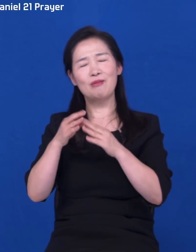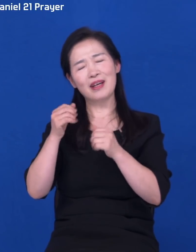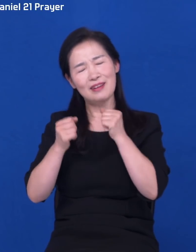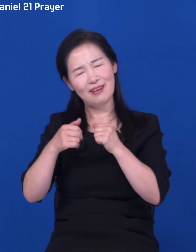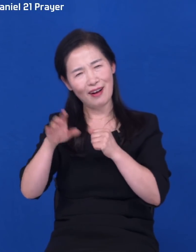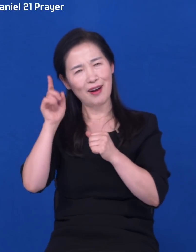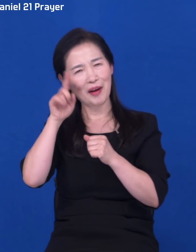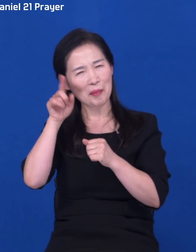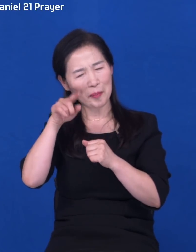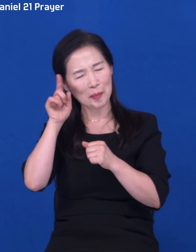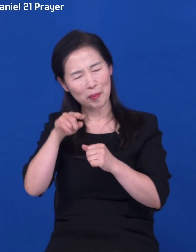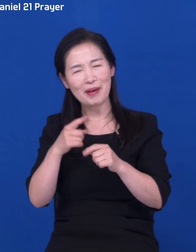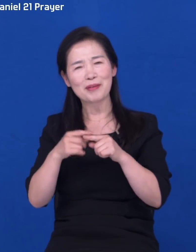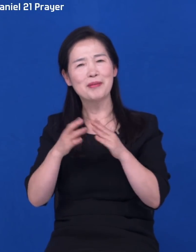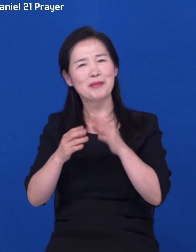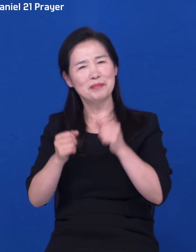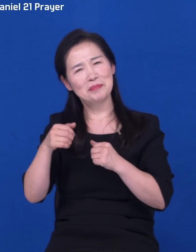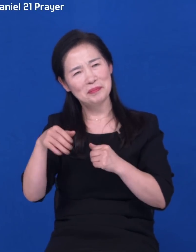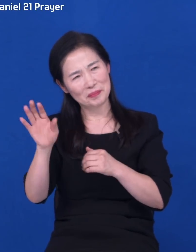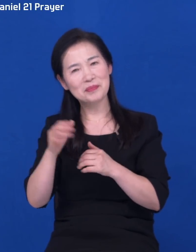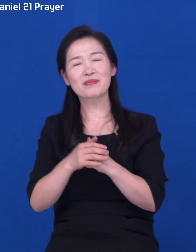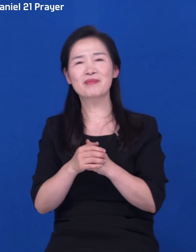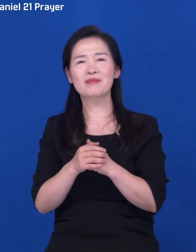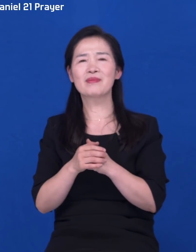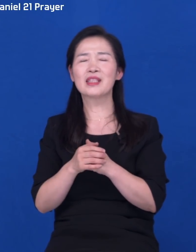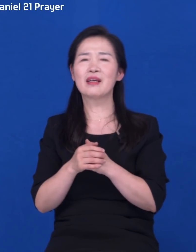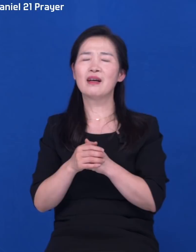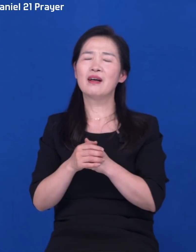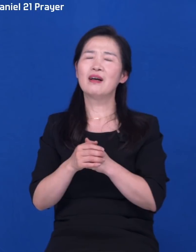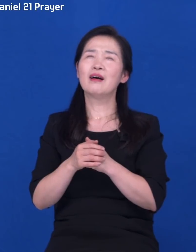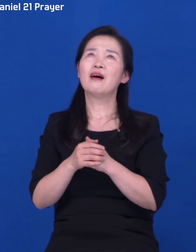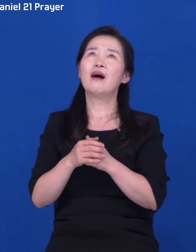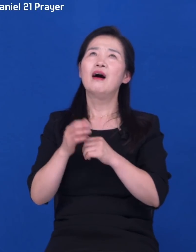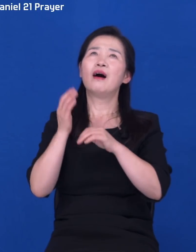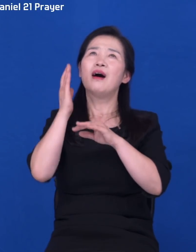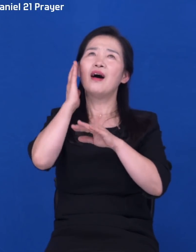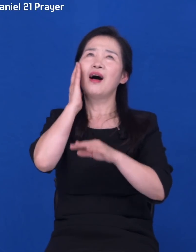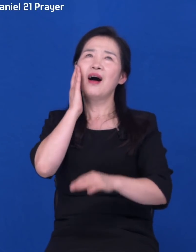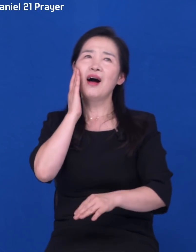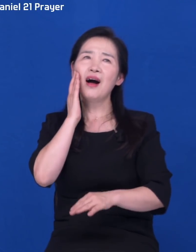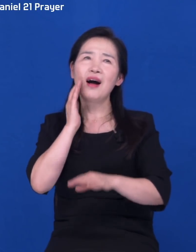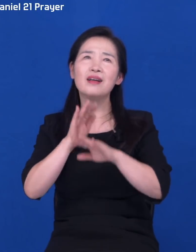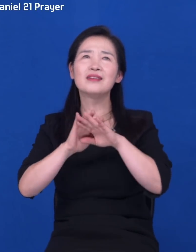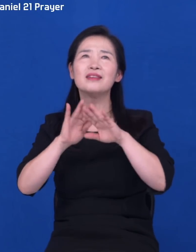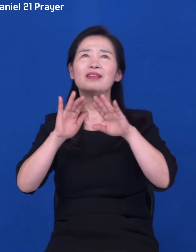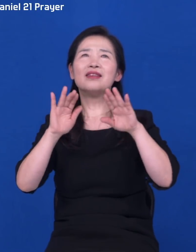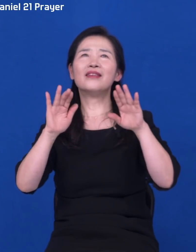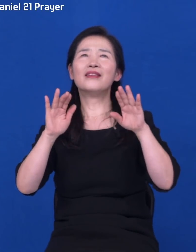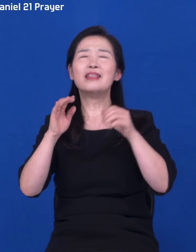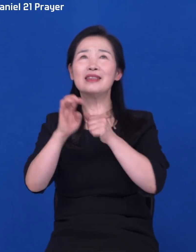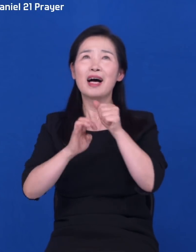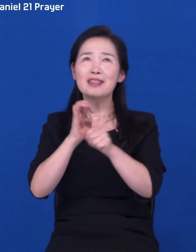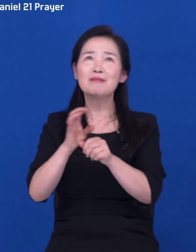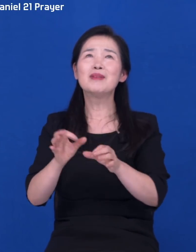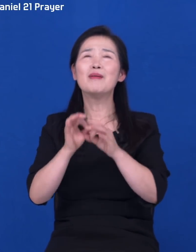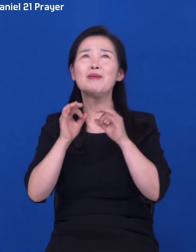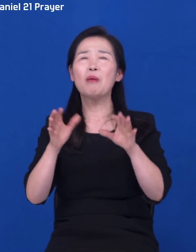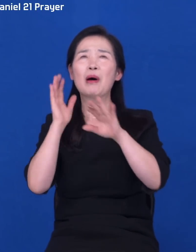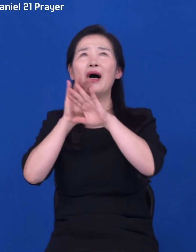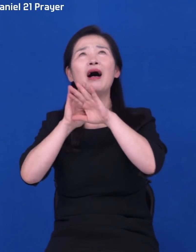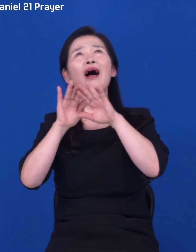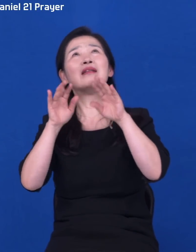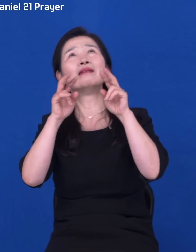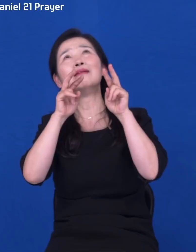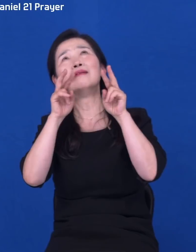달려갔어요. 가는 길에 어찌나 하늘이 그렇게 예쁜지, 그동안 40년을 살면서 하늘을 제대로 본 적이 없었다는 걸